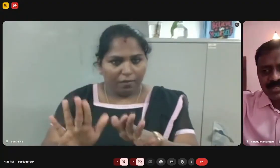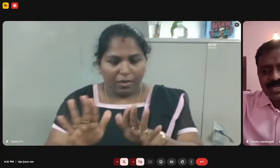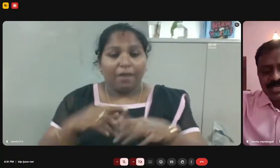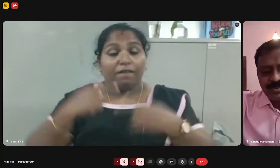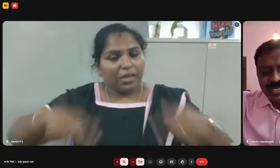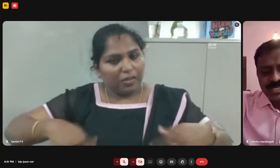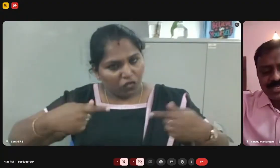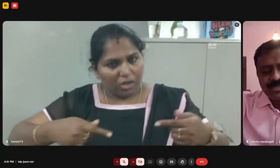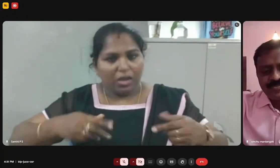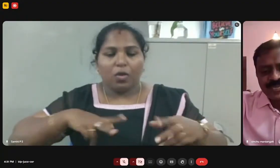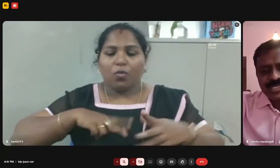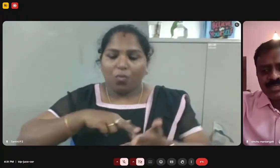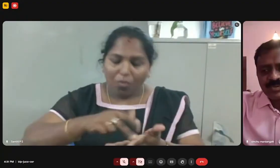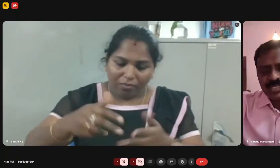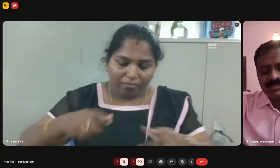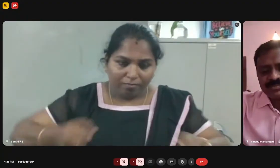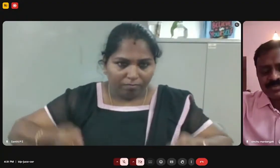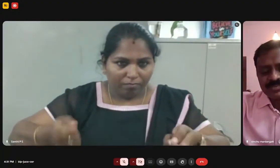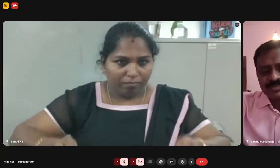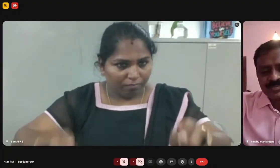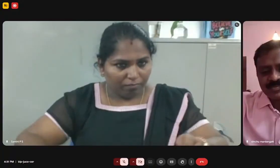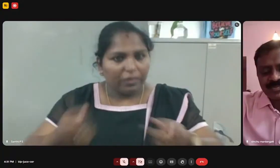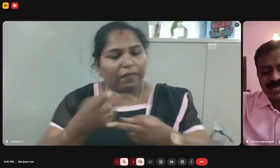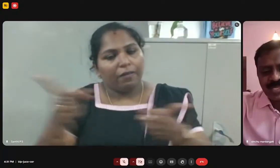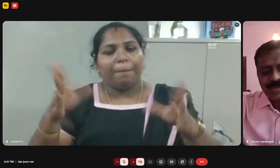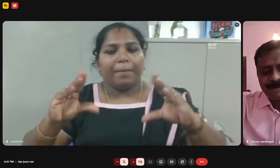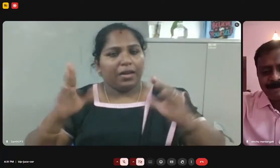വാക്കർ, ബെഡ് ഇതെല്ലാം കൊടുക്കാം.